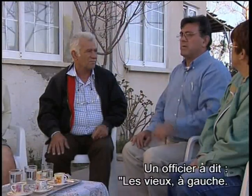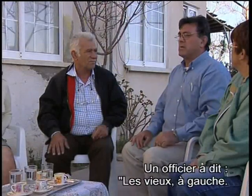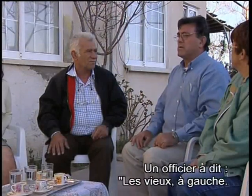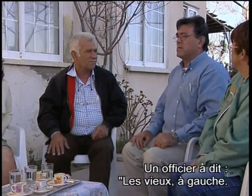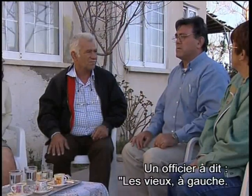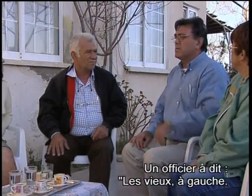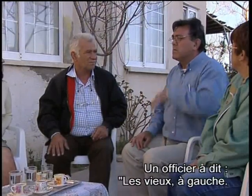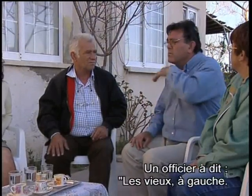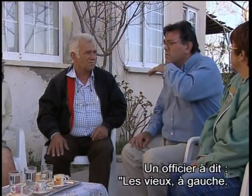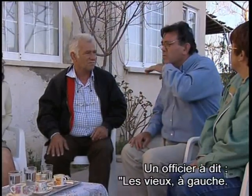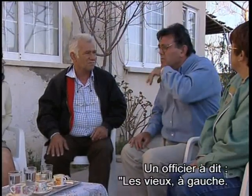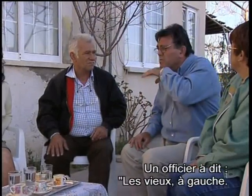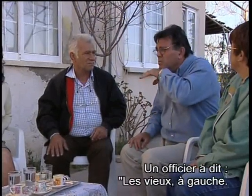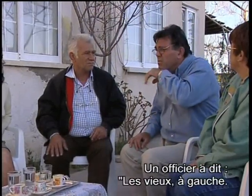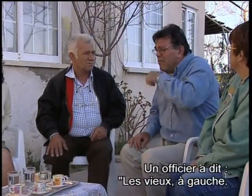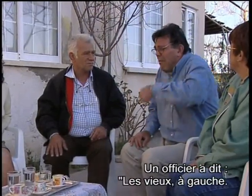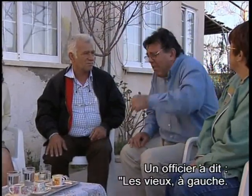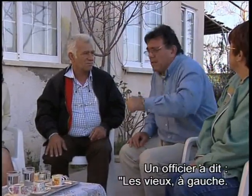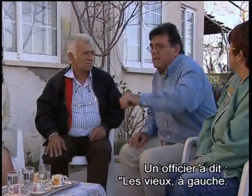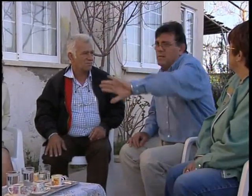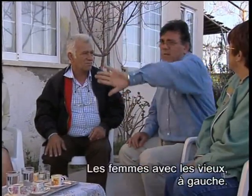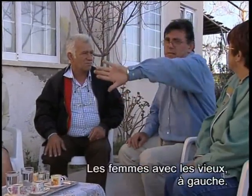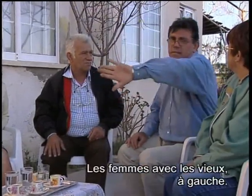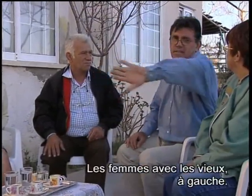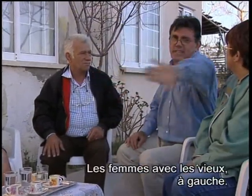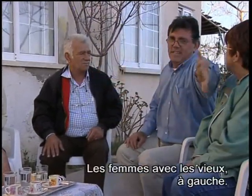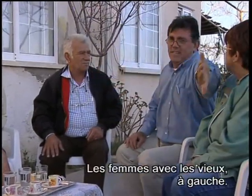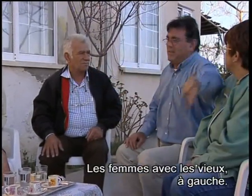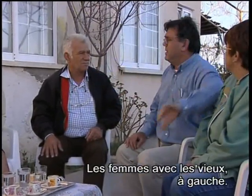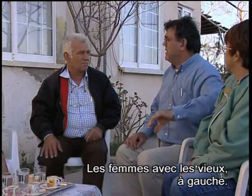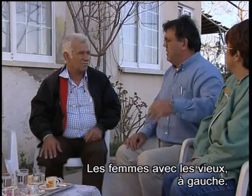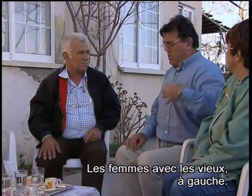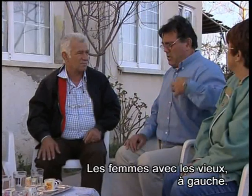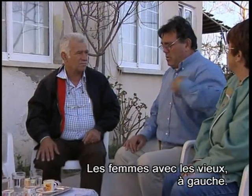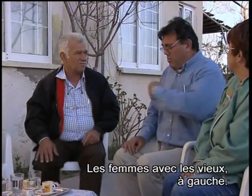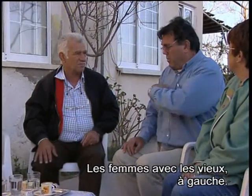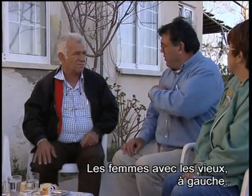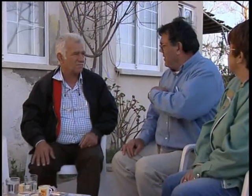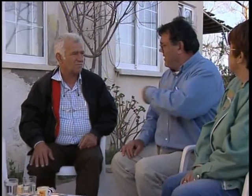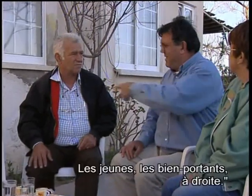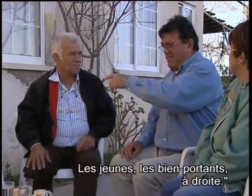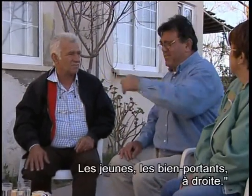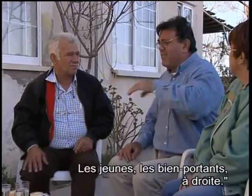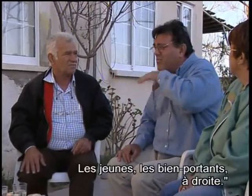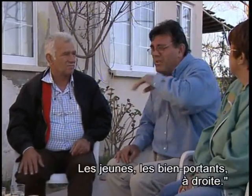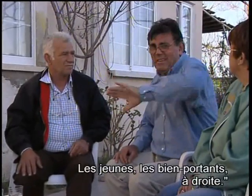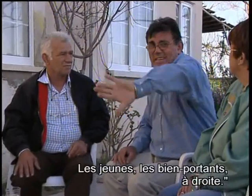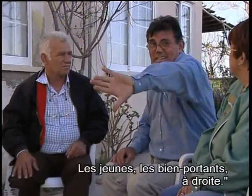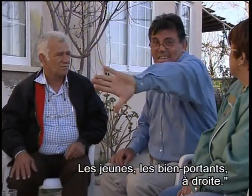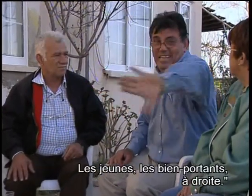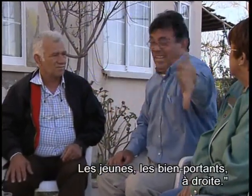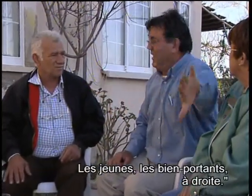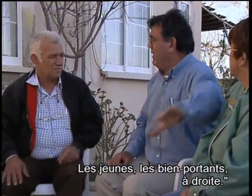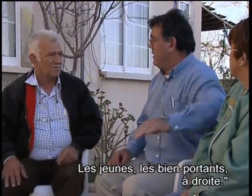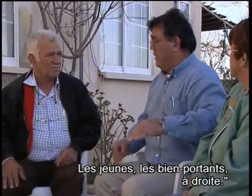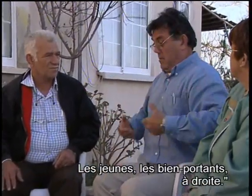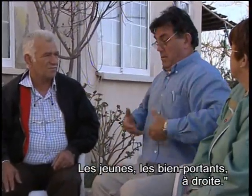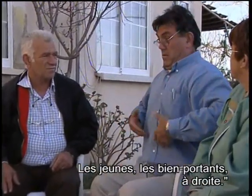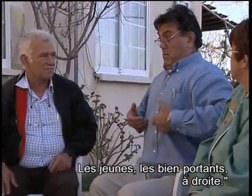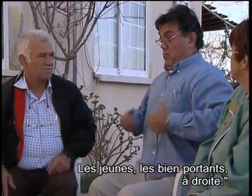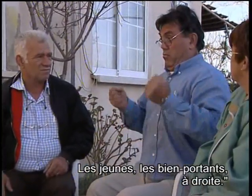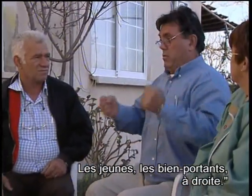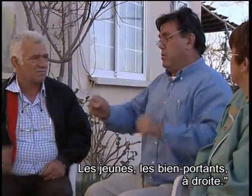Un officier a dit, les vieux, à gauche. Les femmes avec les vieux, à gauche. Les jeunes, les bien portants,